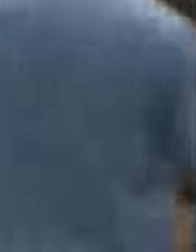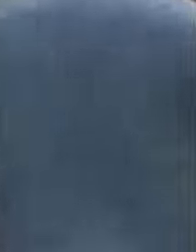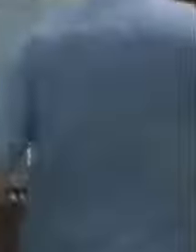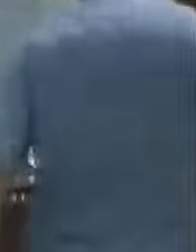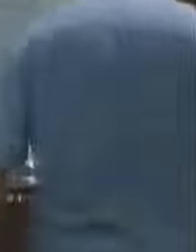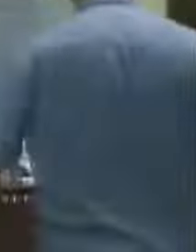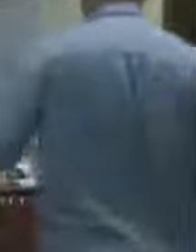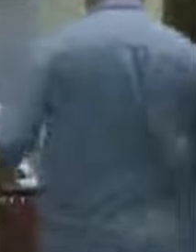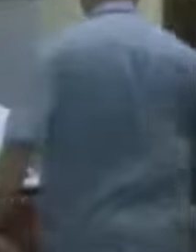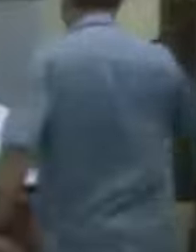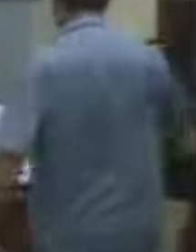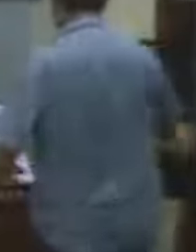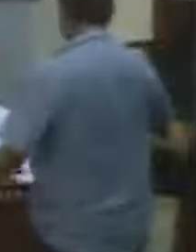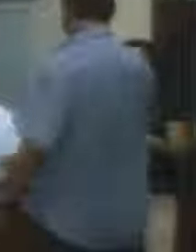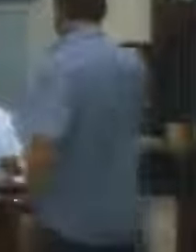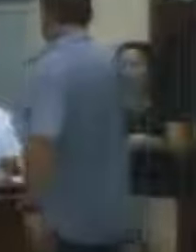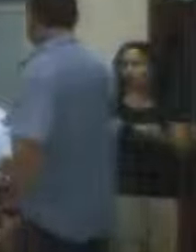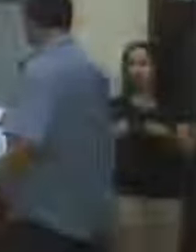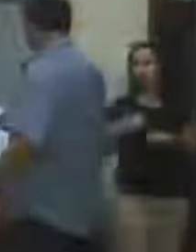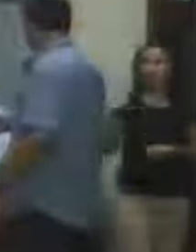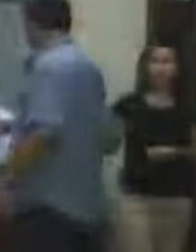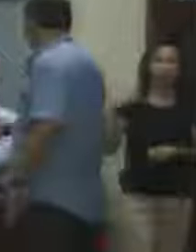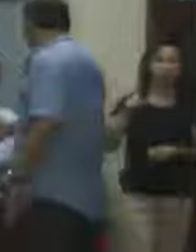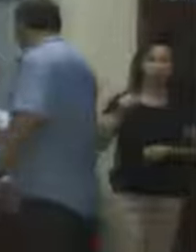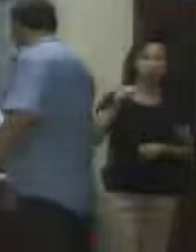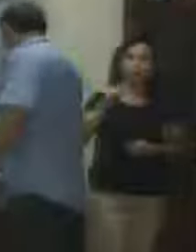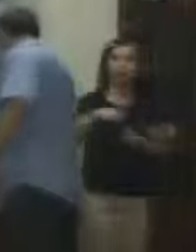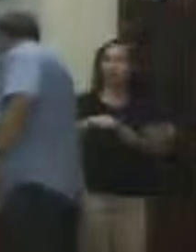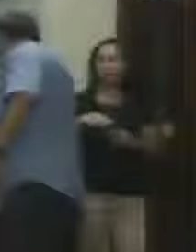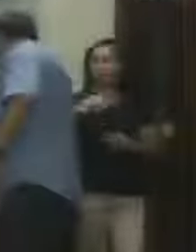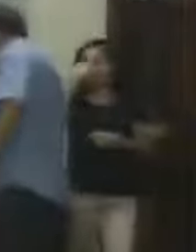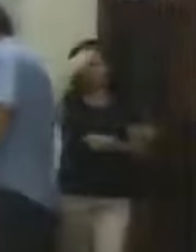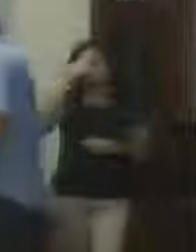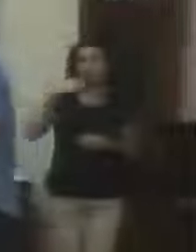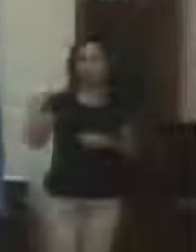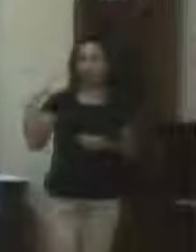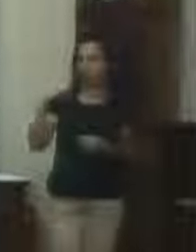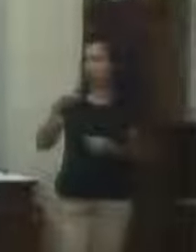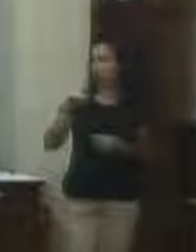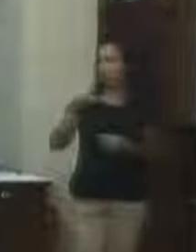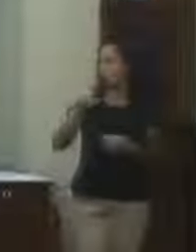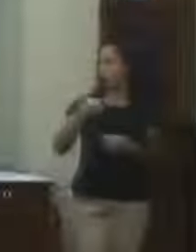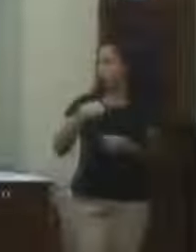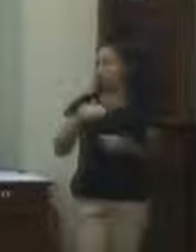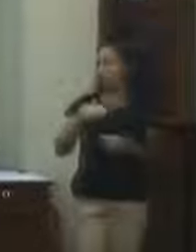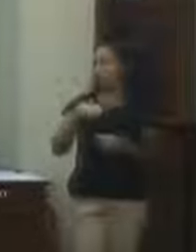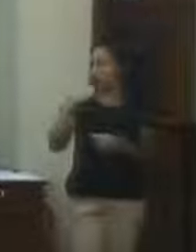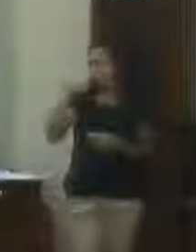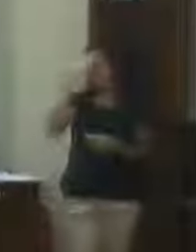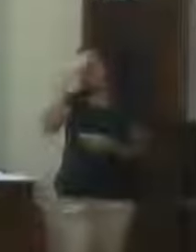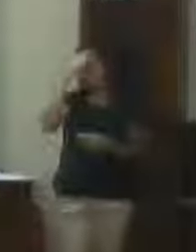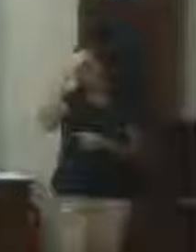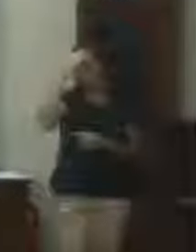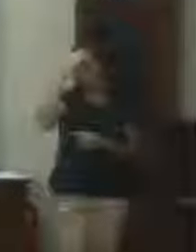Rafael, se encontra justificados. Vereador Saulo de Tarso. Vereador Silvio Rogério.